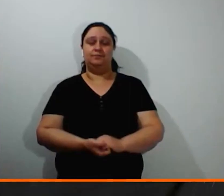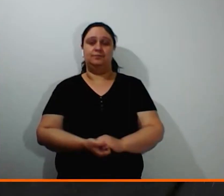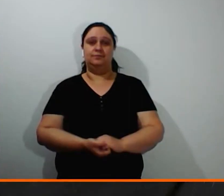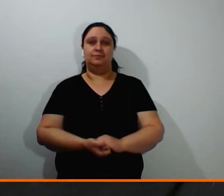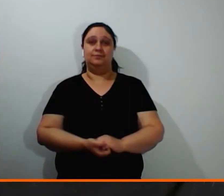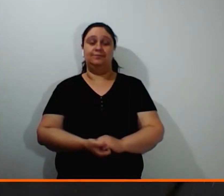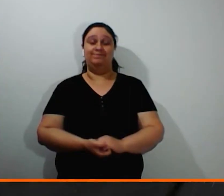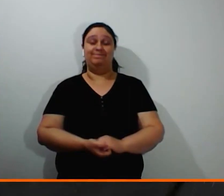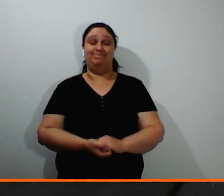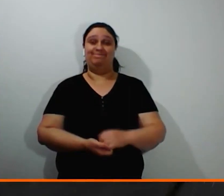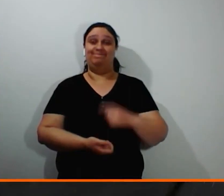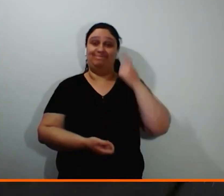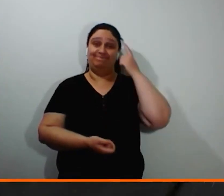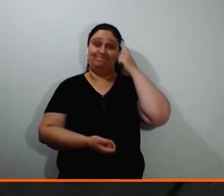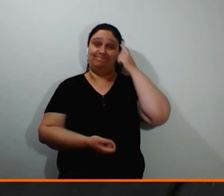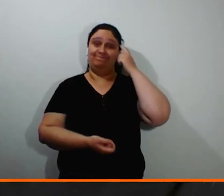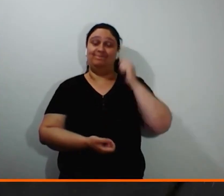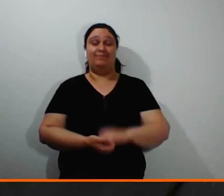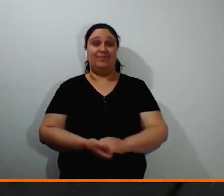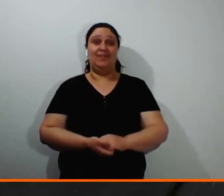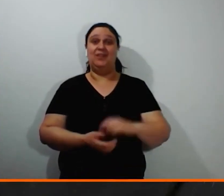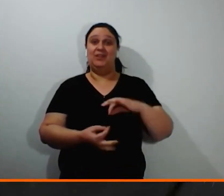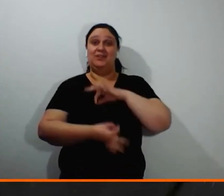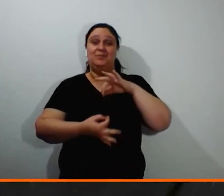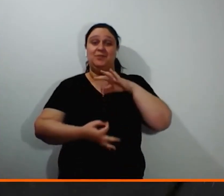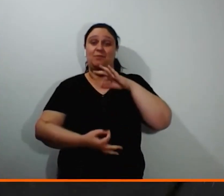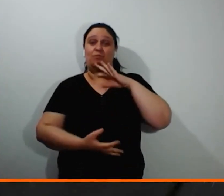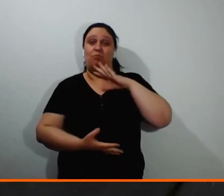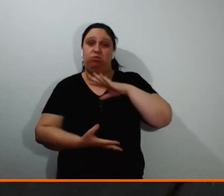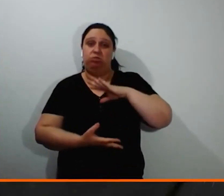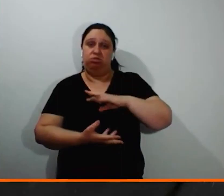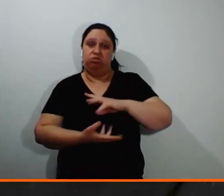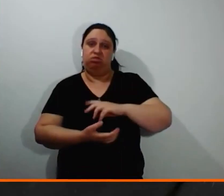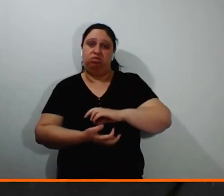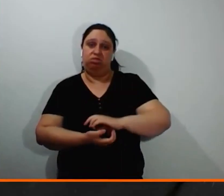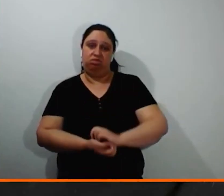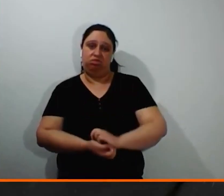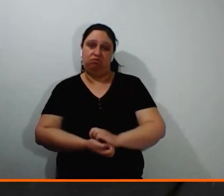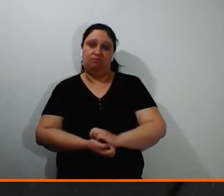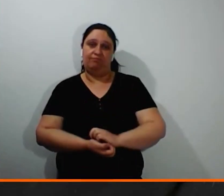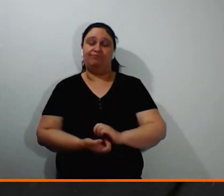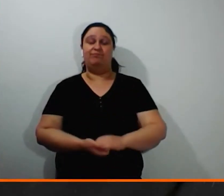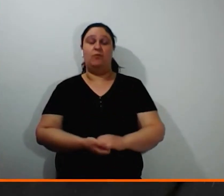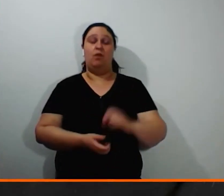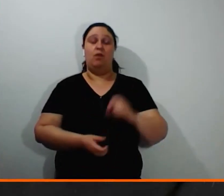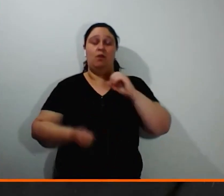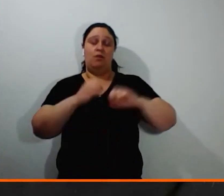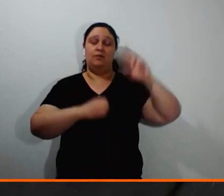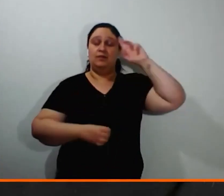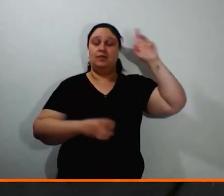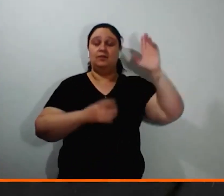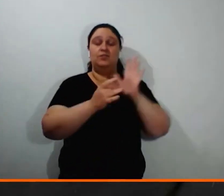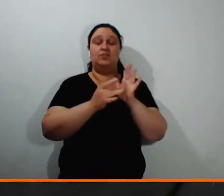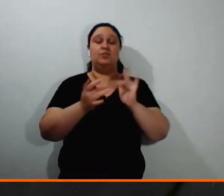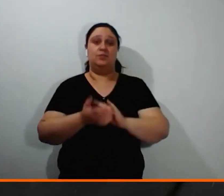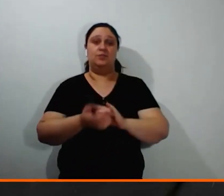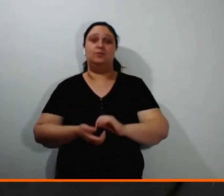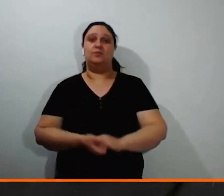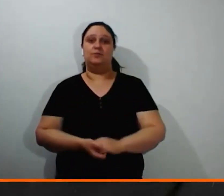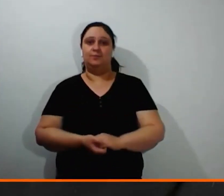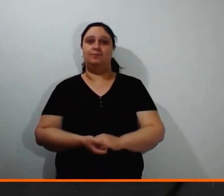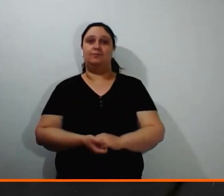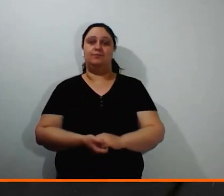nosso espírito ia se esvaziando. Ó Senhor Jesus, mas graças ao Senhor, hoje tem cuidado